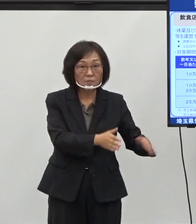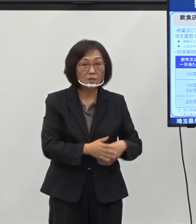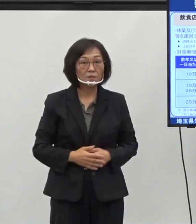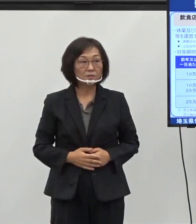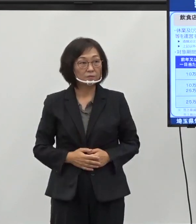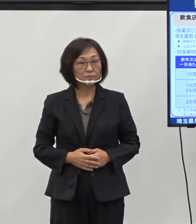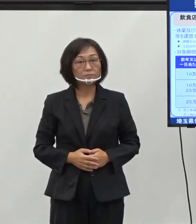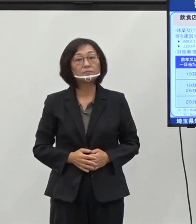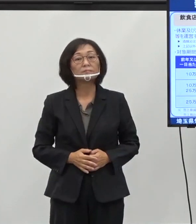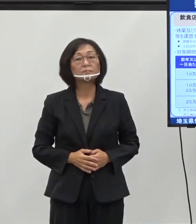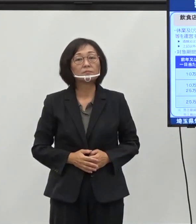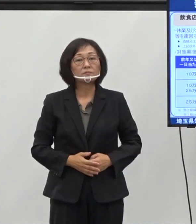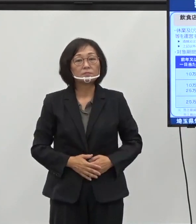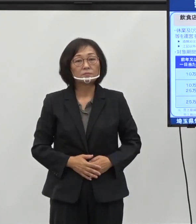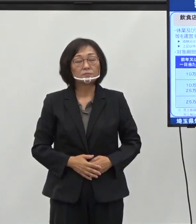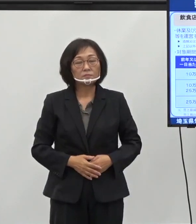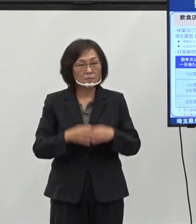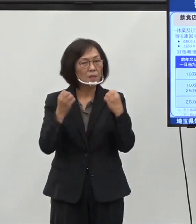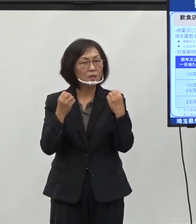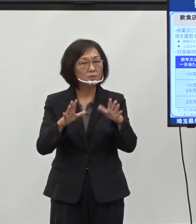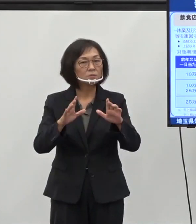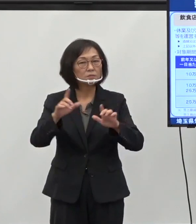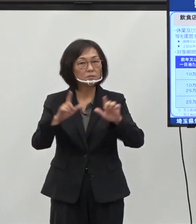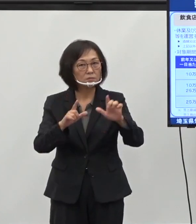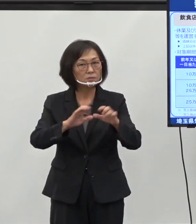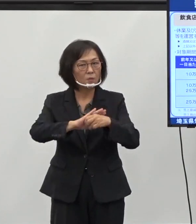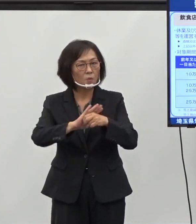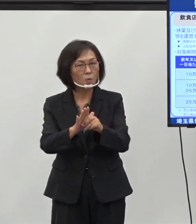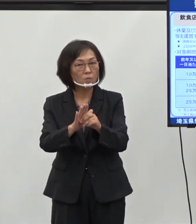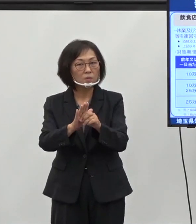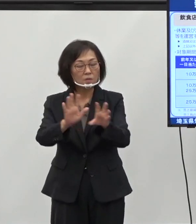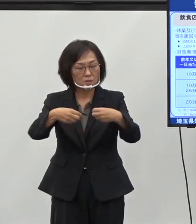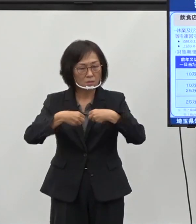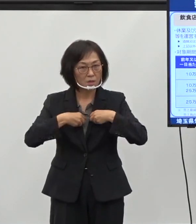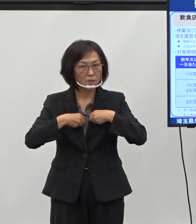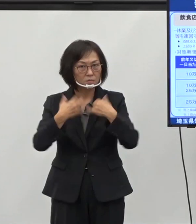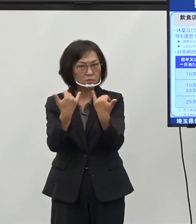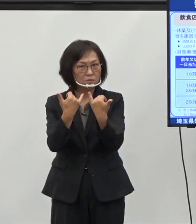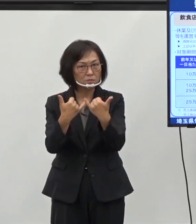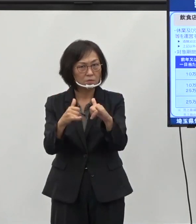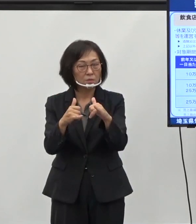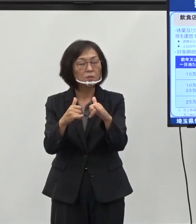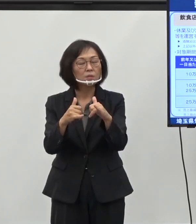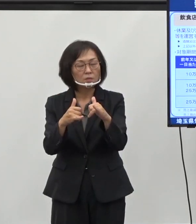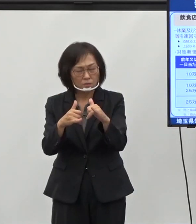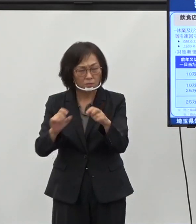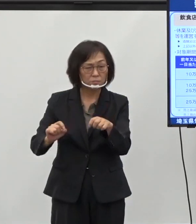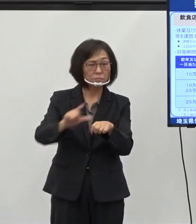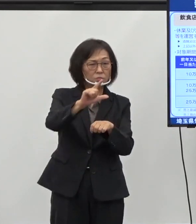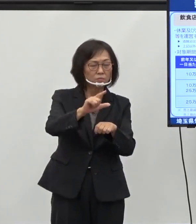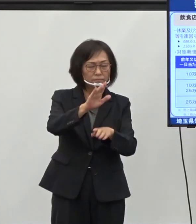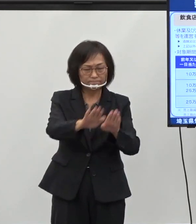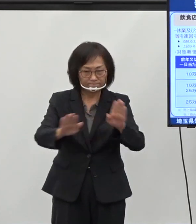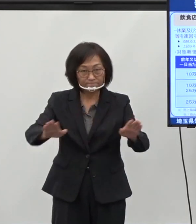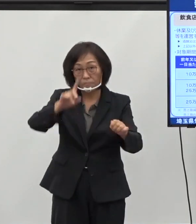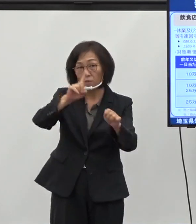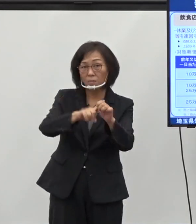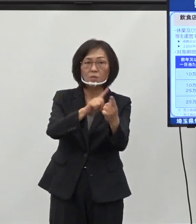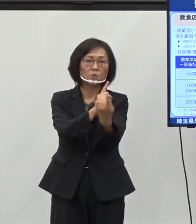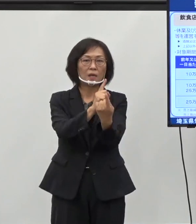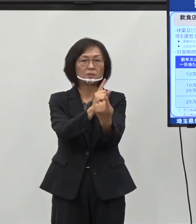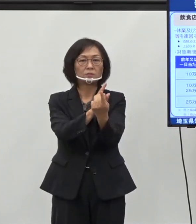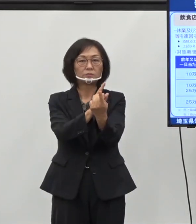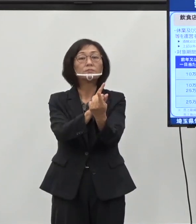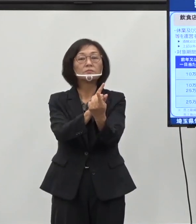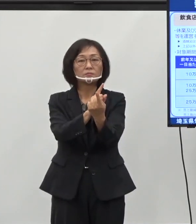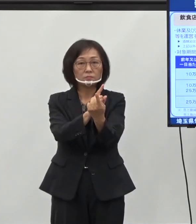しいパネルですが、まず新型コロナウイルス感染症の感染拡大防止対策についてご説明をさせていただきます。